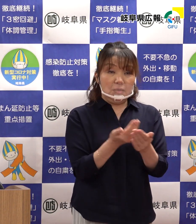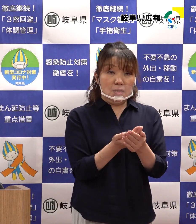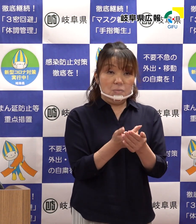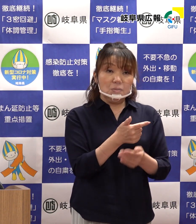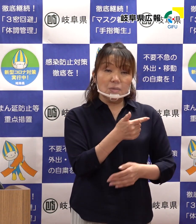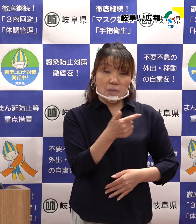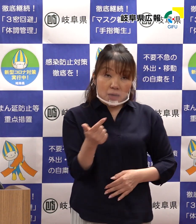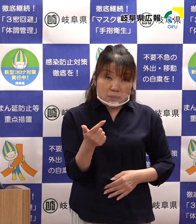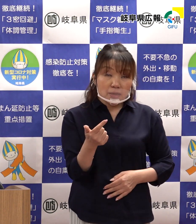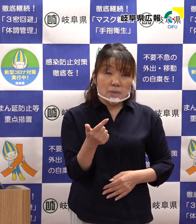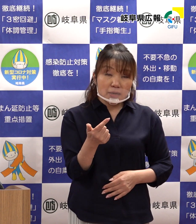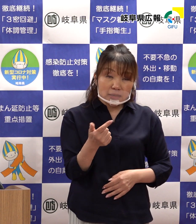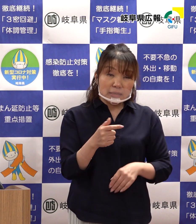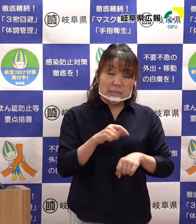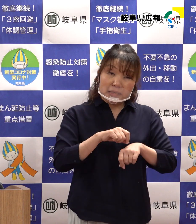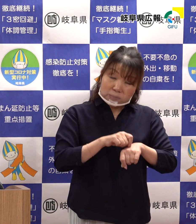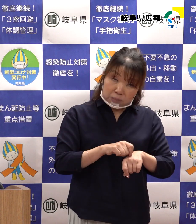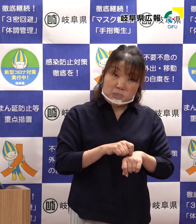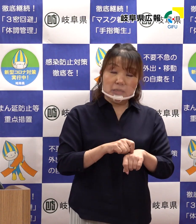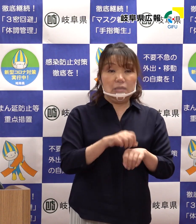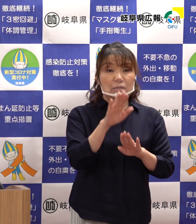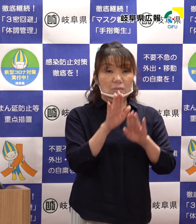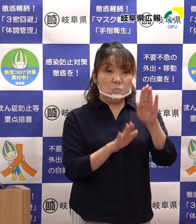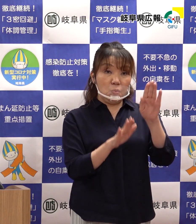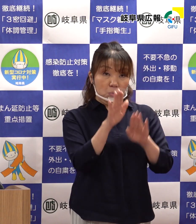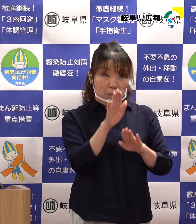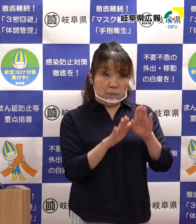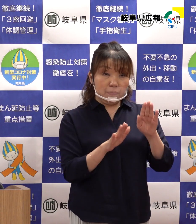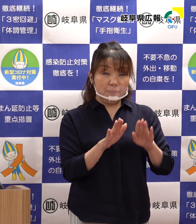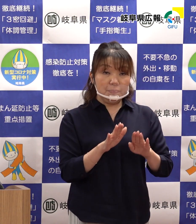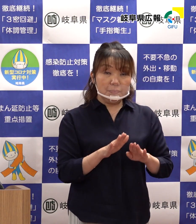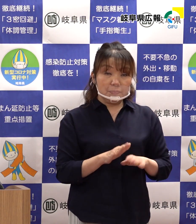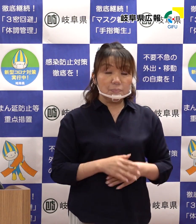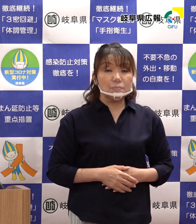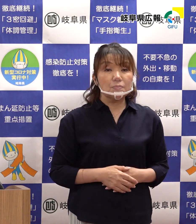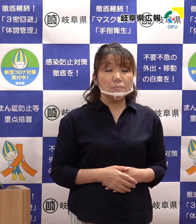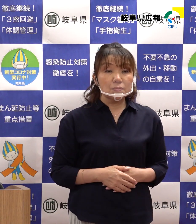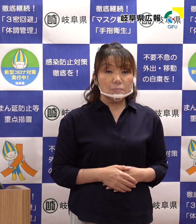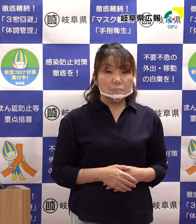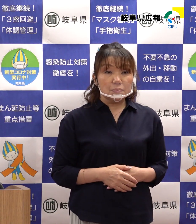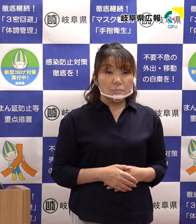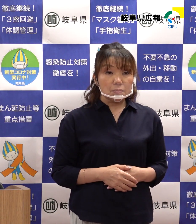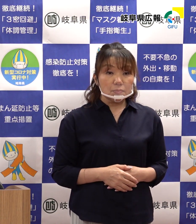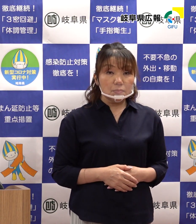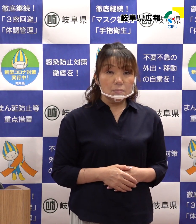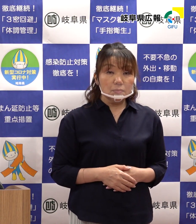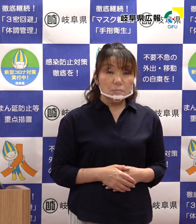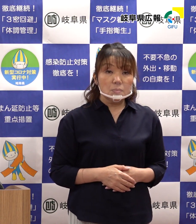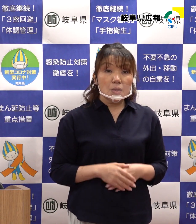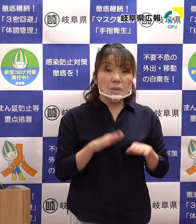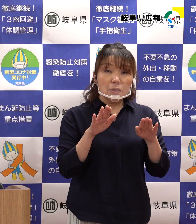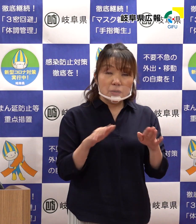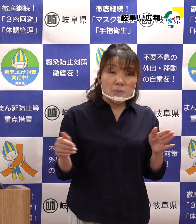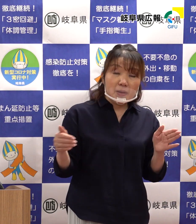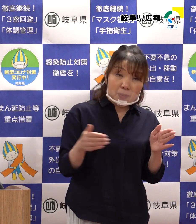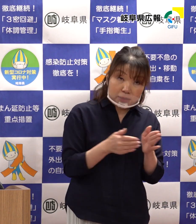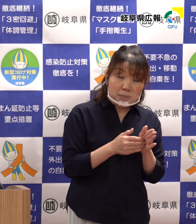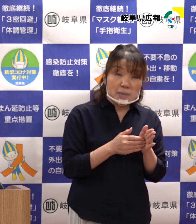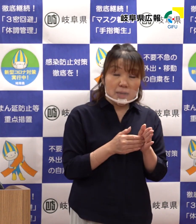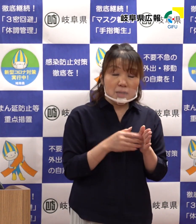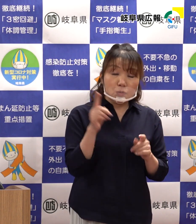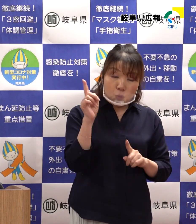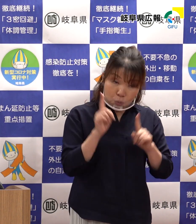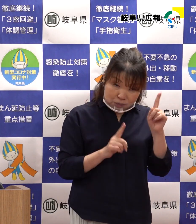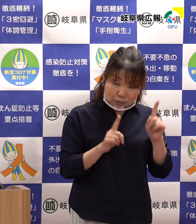なり切羽詰まった状況に至っておるということでございます。これまで何とかして自